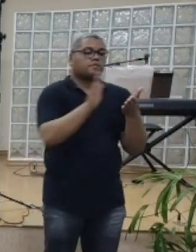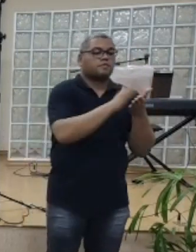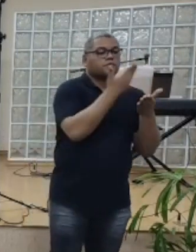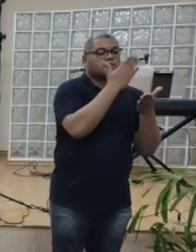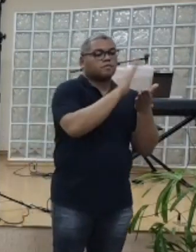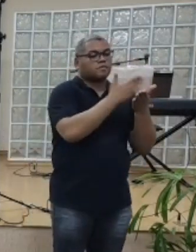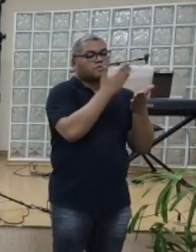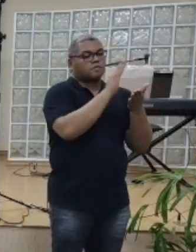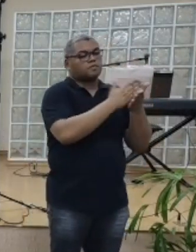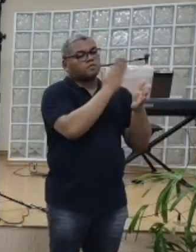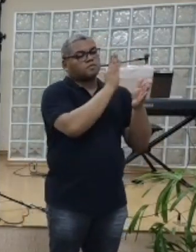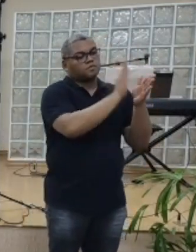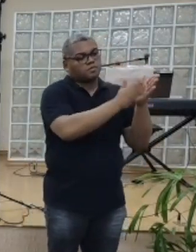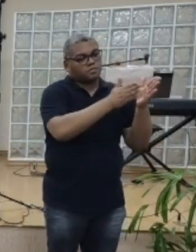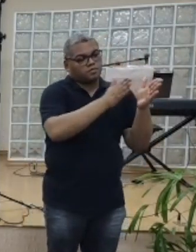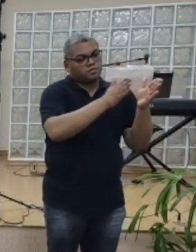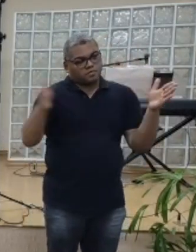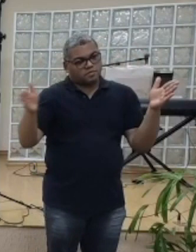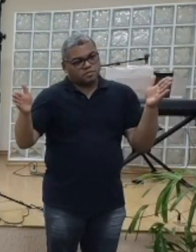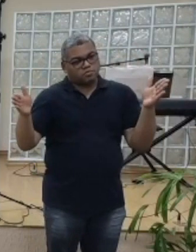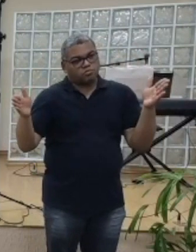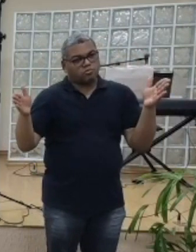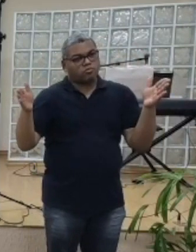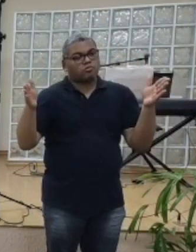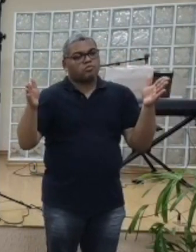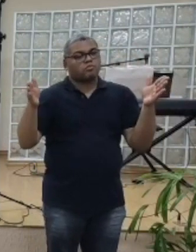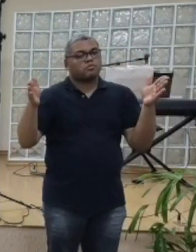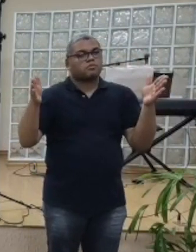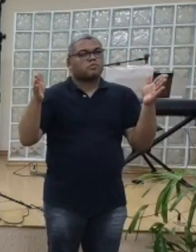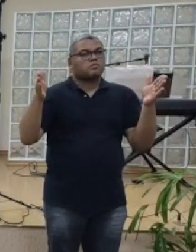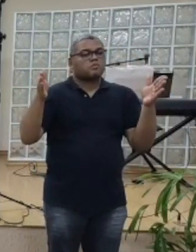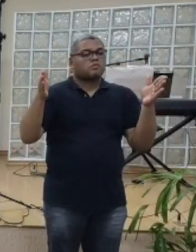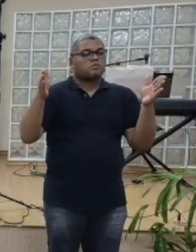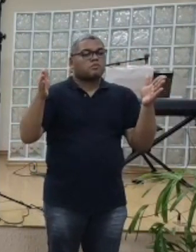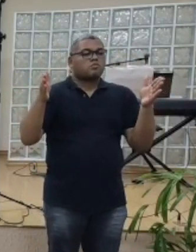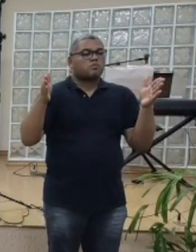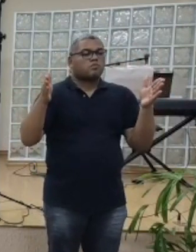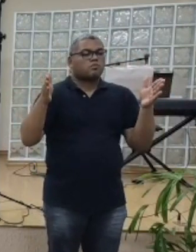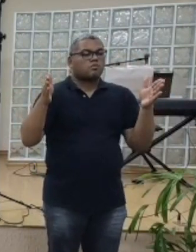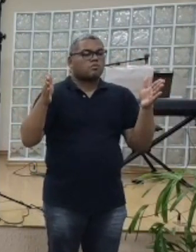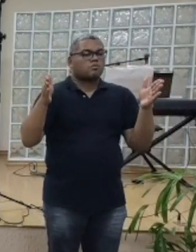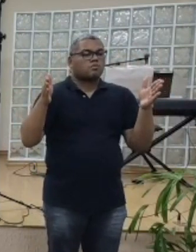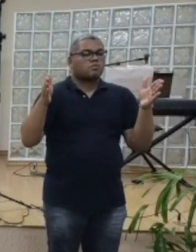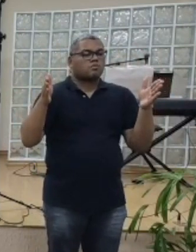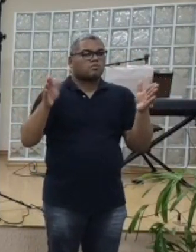está. E quando a gente tem que falar mesmo aquilo que a gente nunca escolheria para falar,